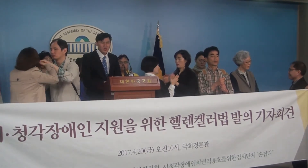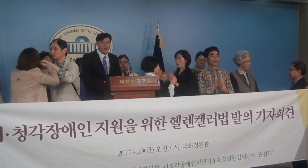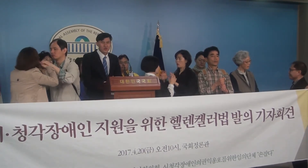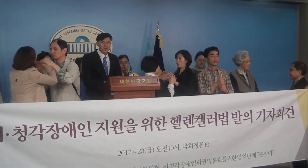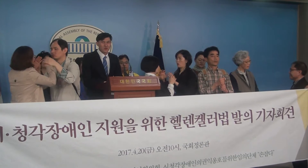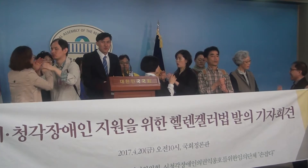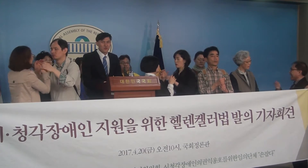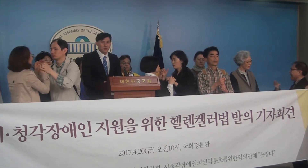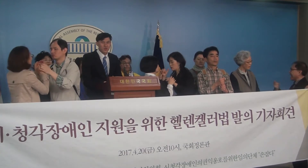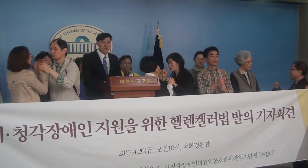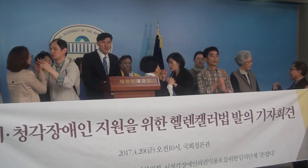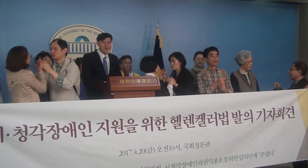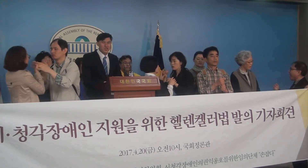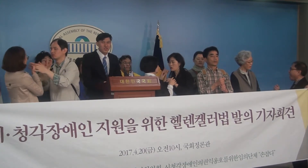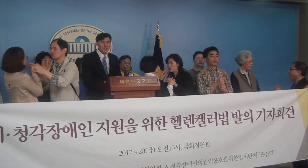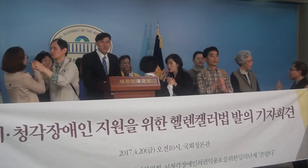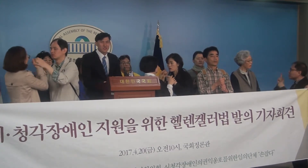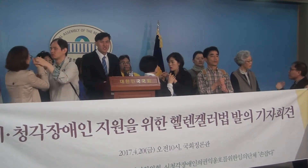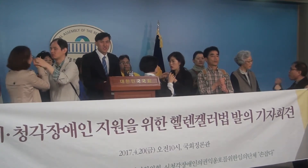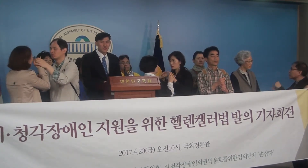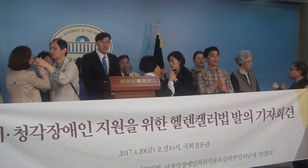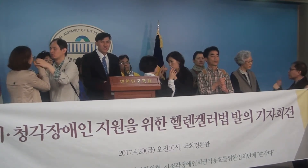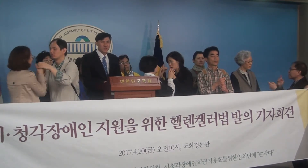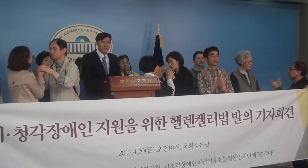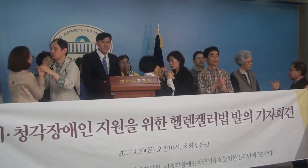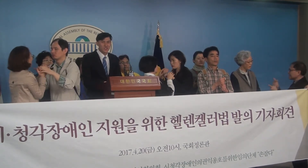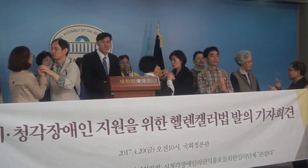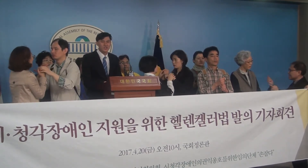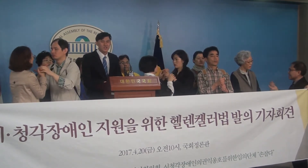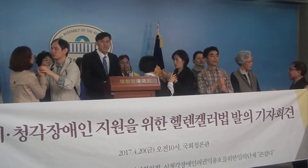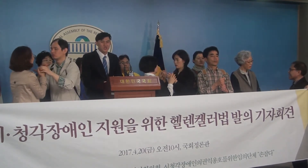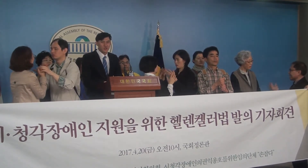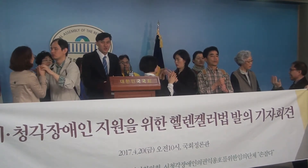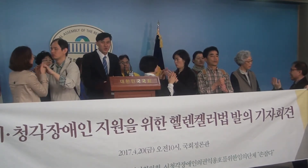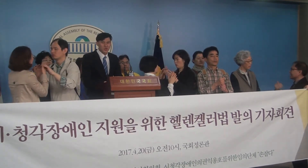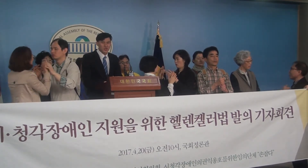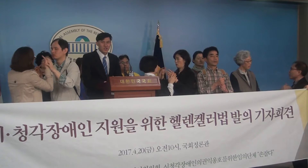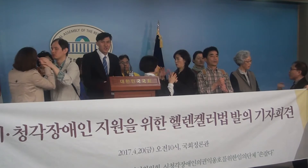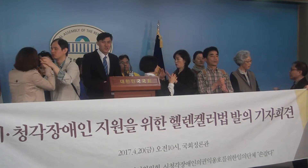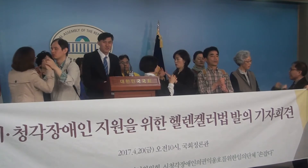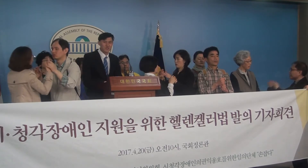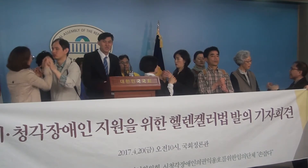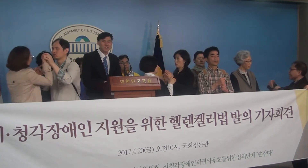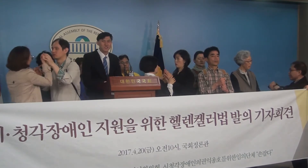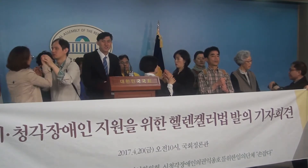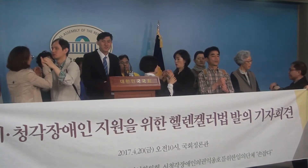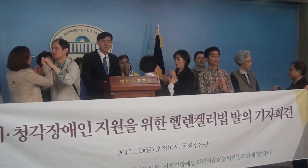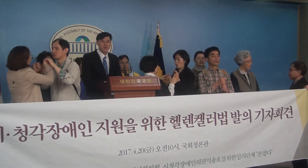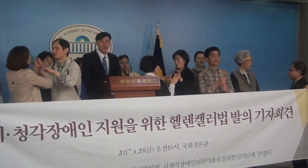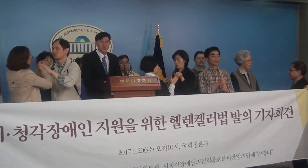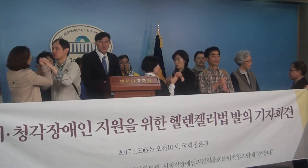헬렌 켈러 추모 50주년을 맞이하여 크게 열리는 이번 행사에 저도 참가할 계획을 갖고 있습니다.